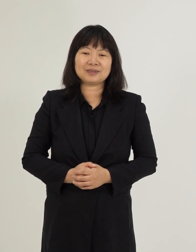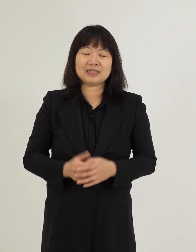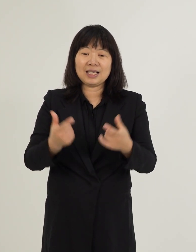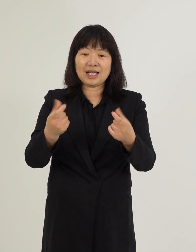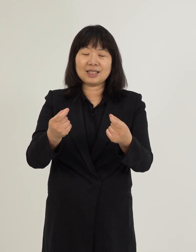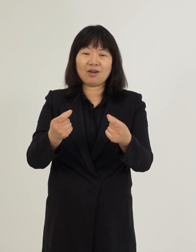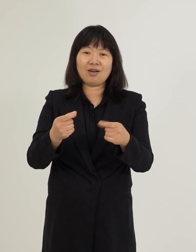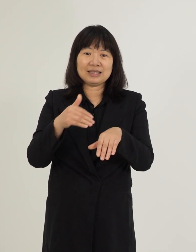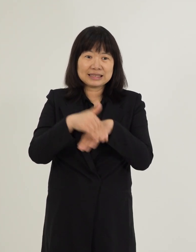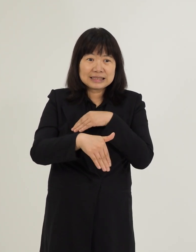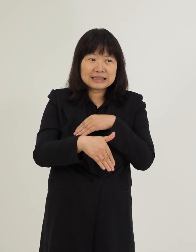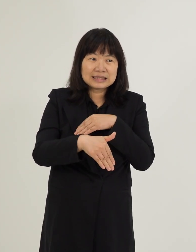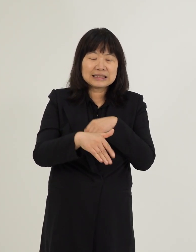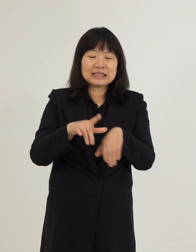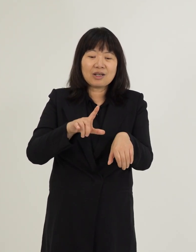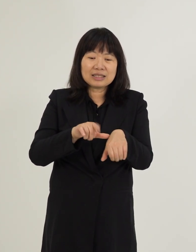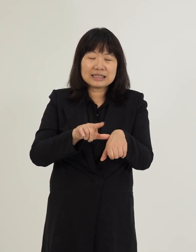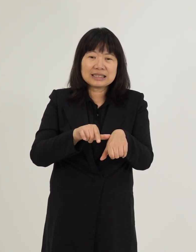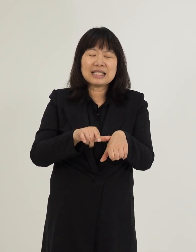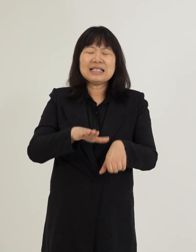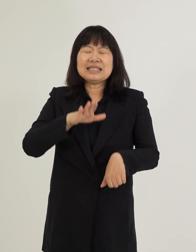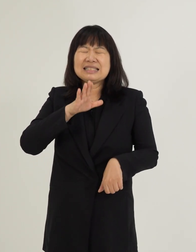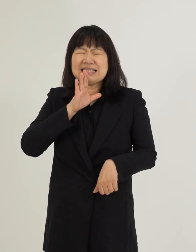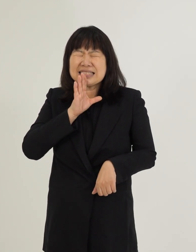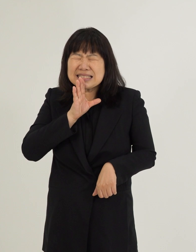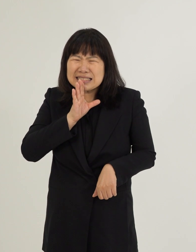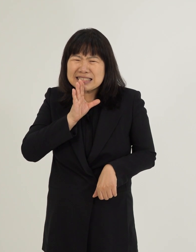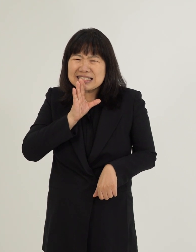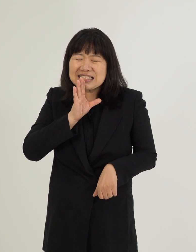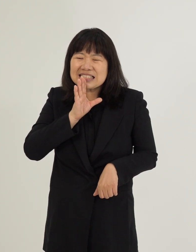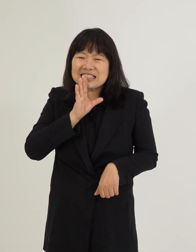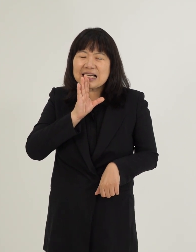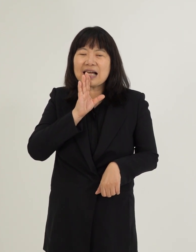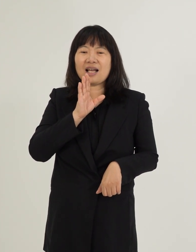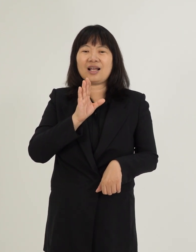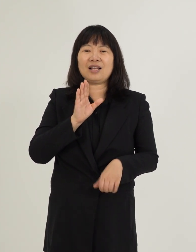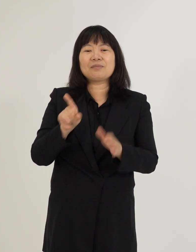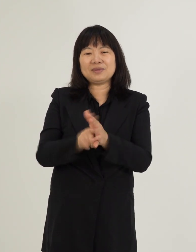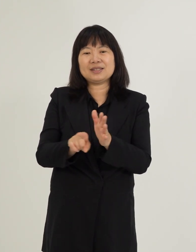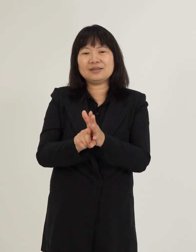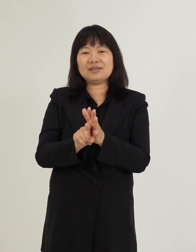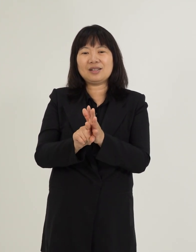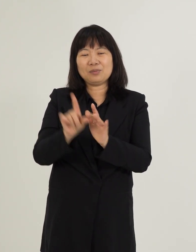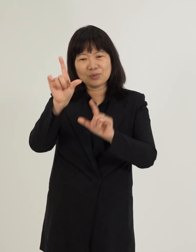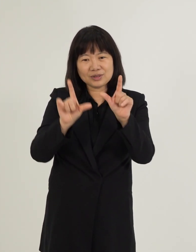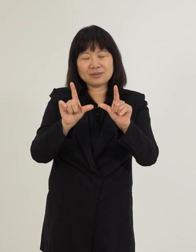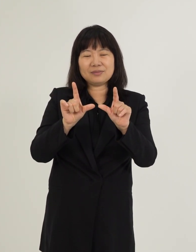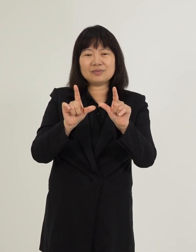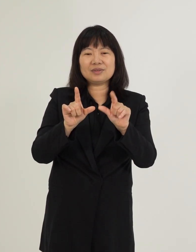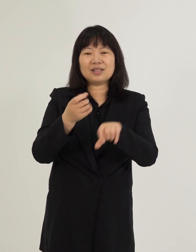이런 시기야말로 우리는 진짜가 드러나는 시기일 수밖에 없습니다.